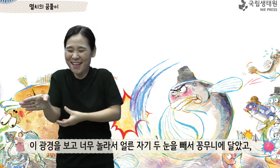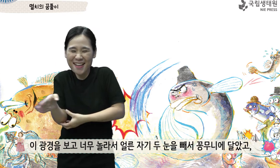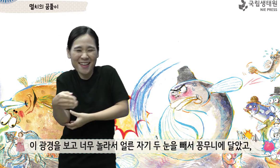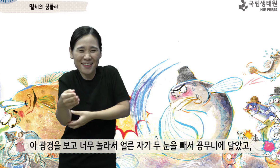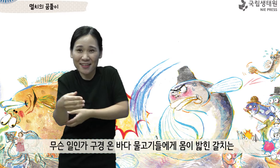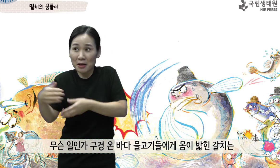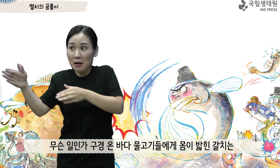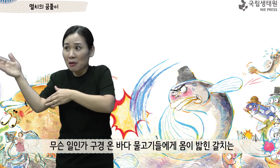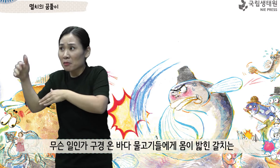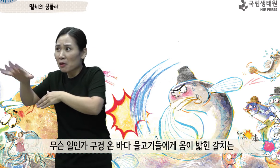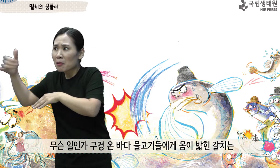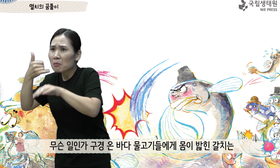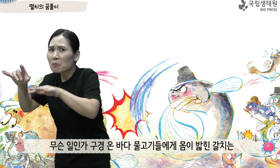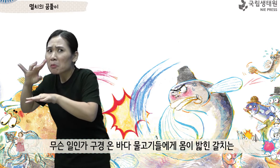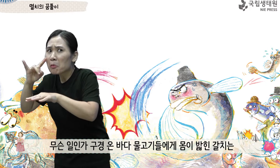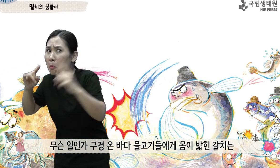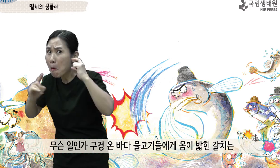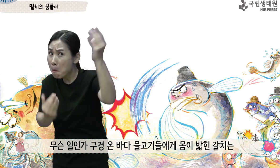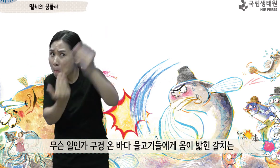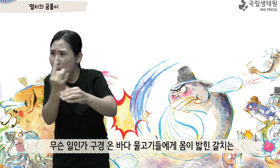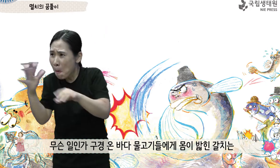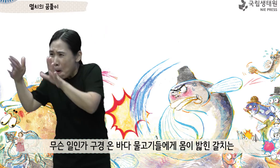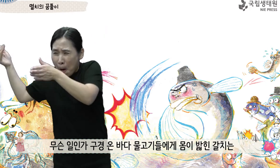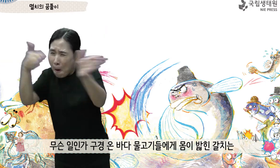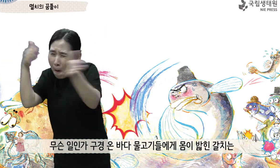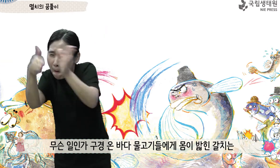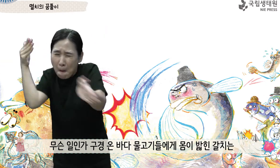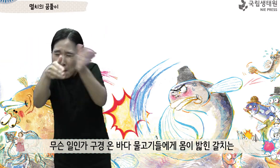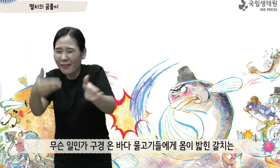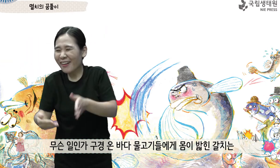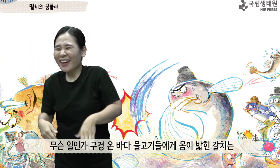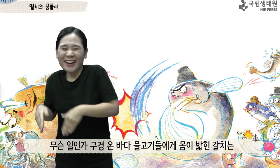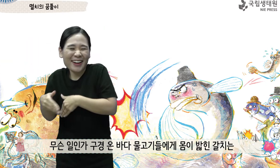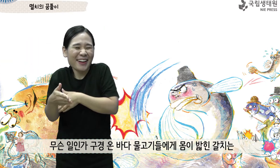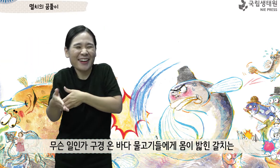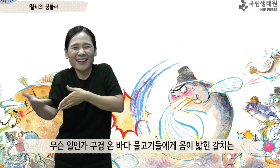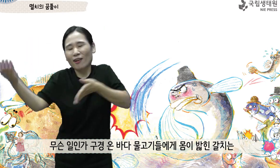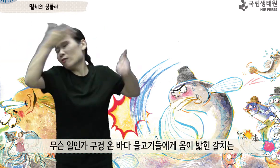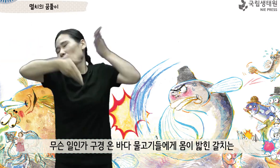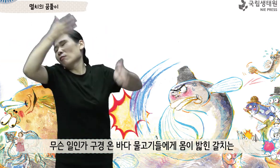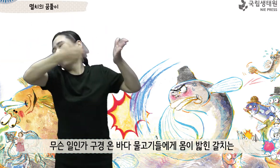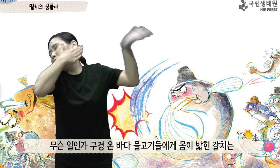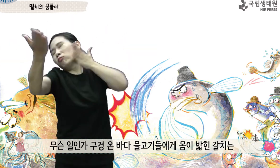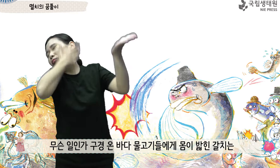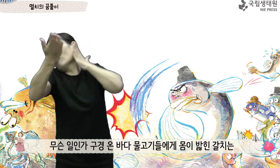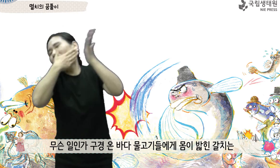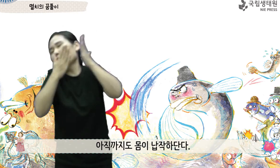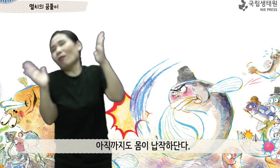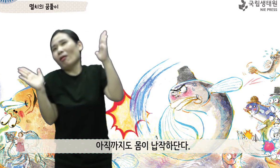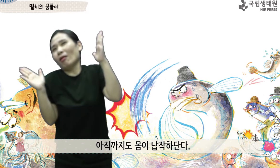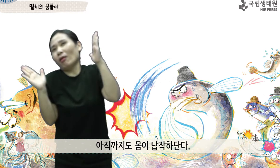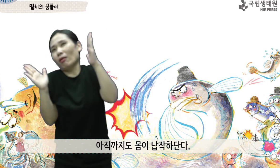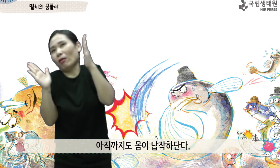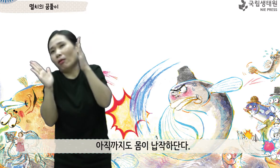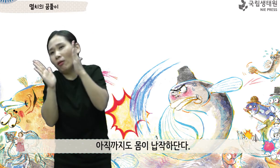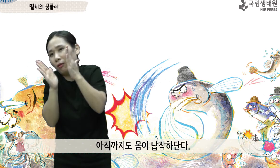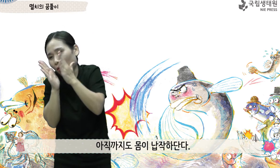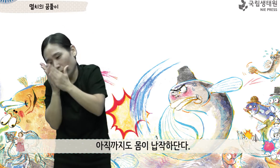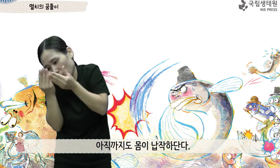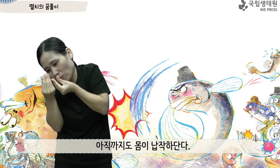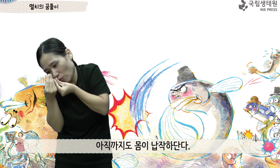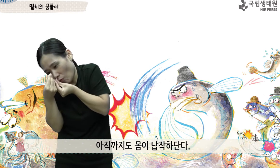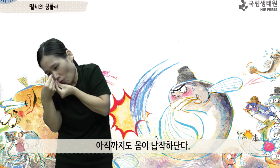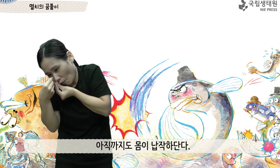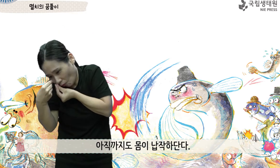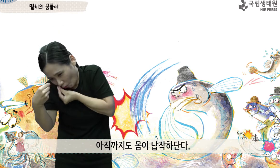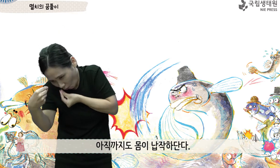달았고 무슨 일인가 구경 온 바다 물고기들에게 몸이 밟힌 갈치는 아직까지도